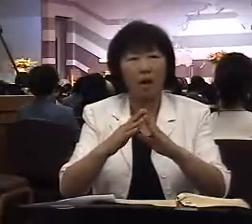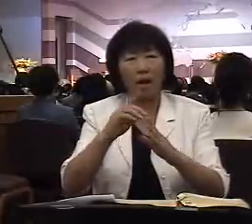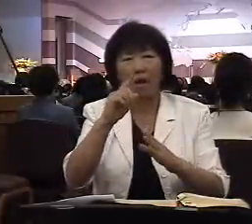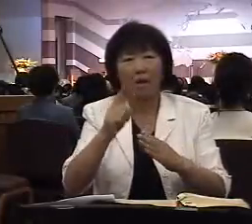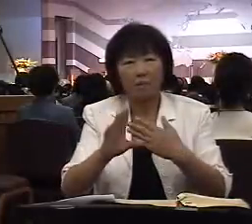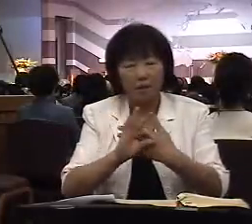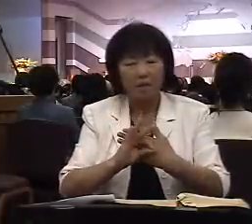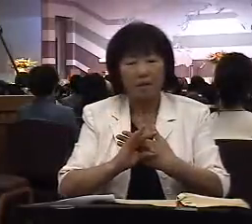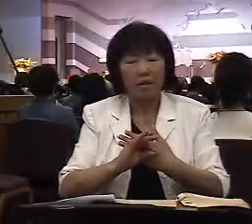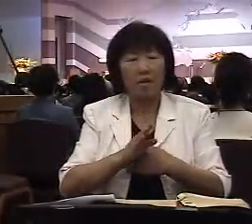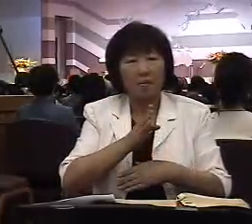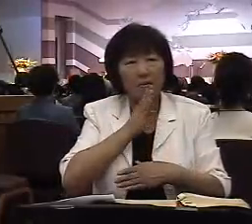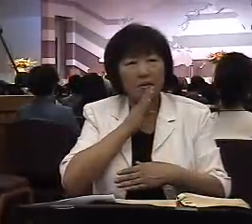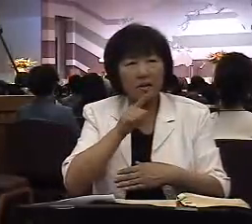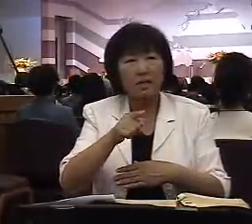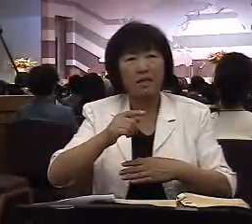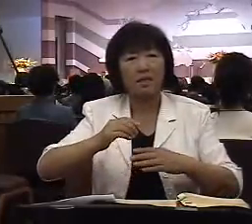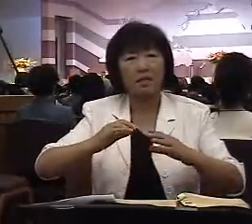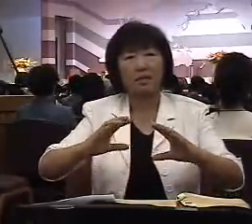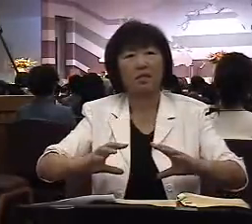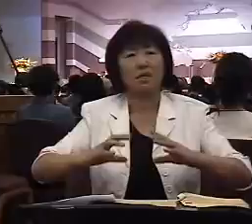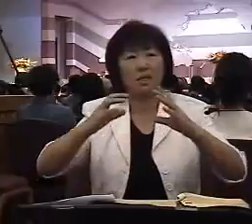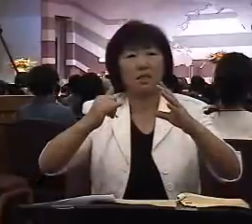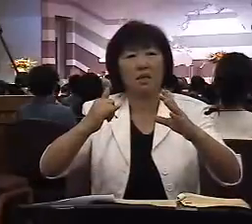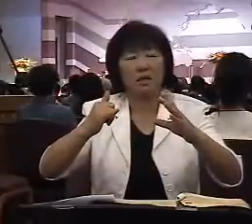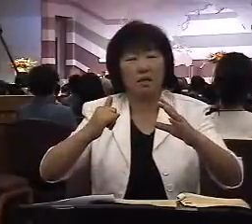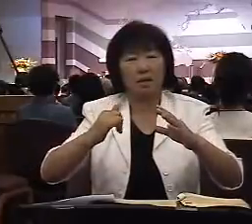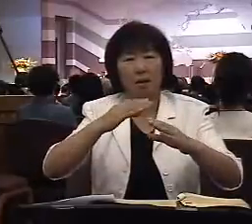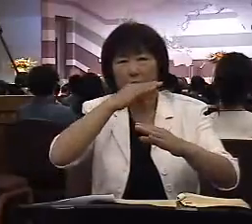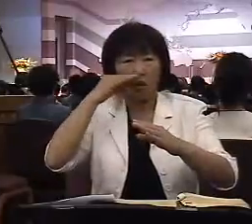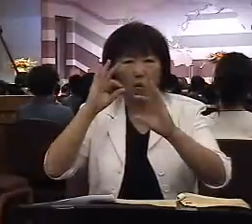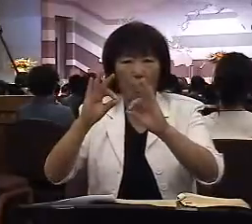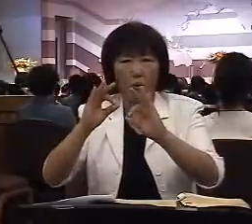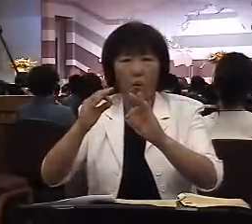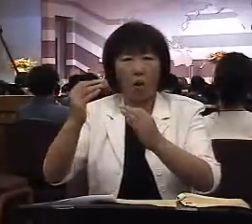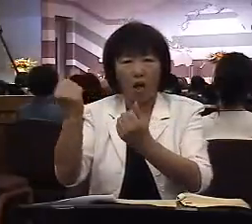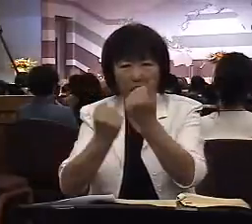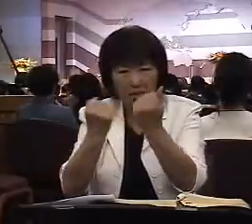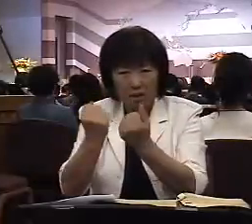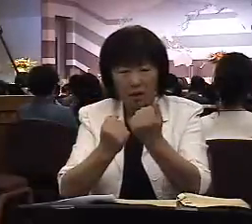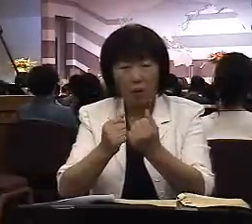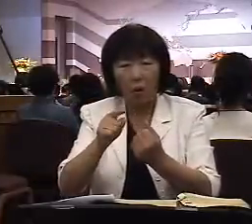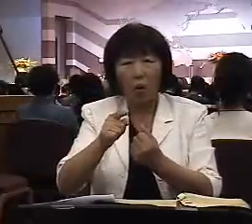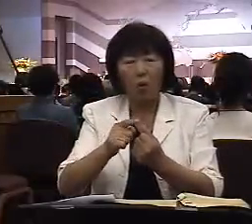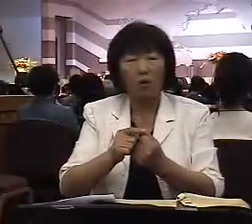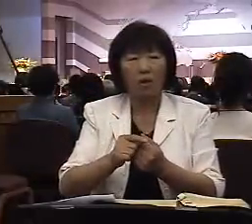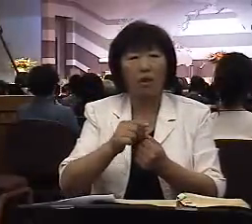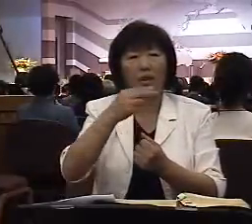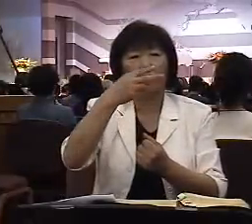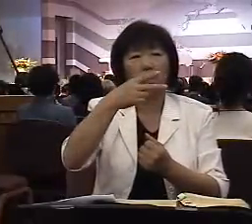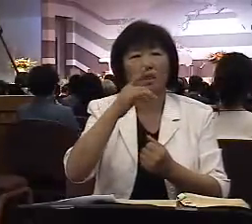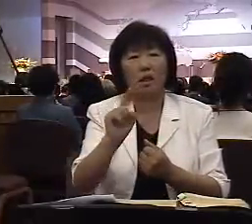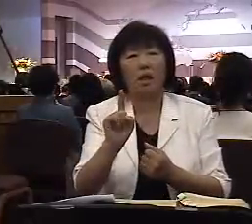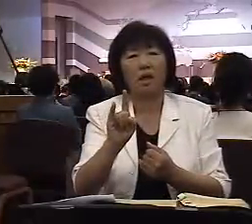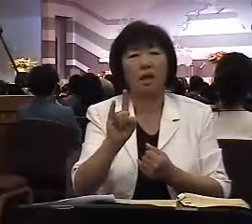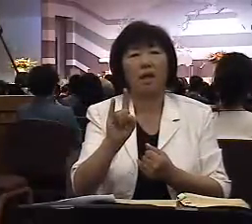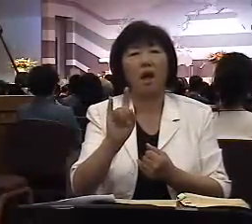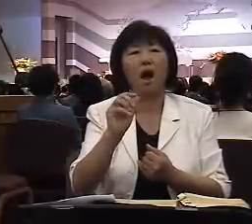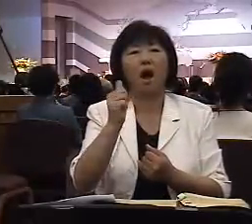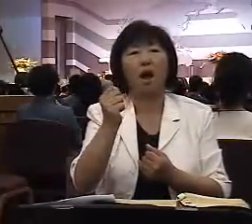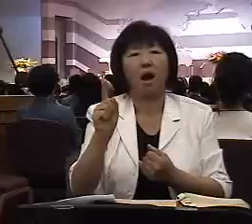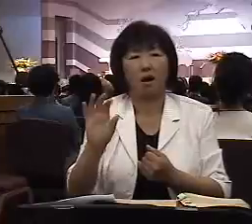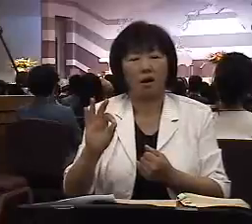교회라면은 마땅히 이 시대를 바로 보고 해석하고 어떠한 대안을 내어놓는 그러한 성숙과